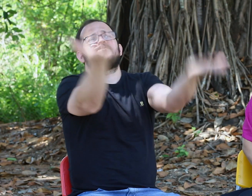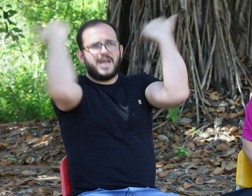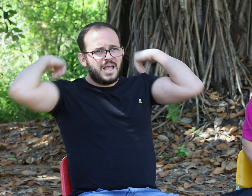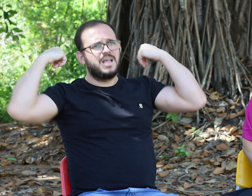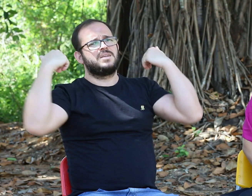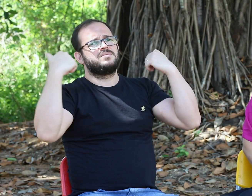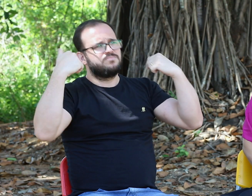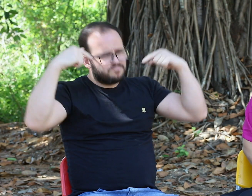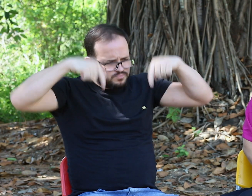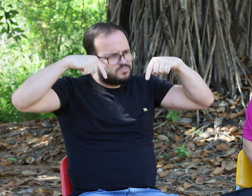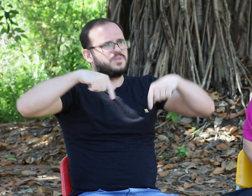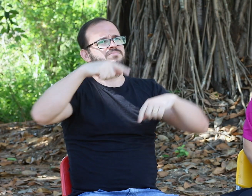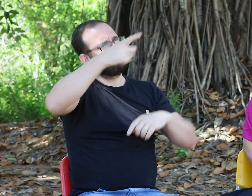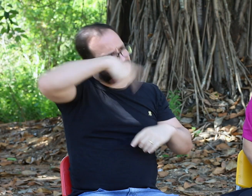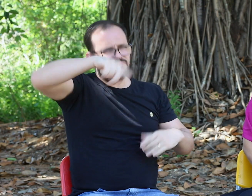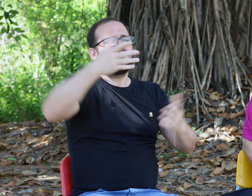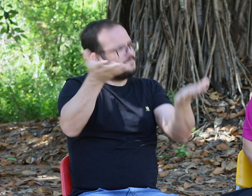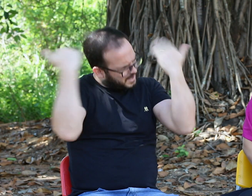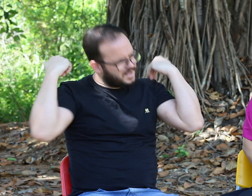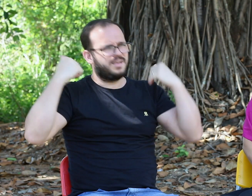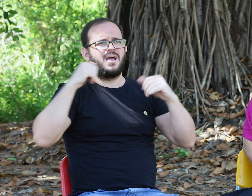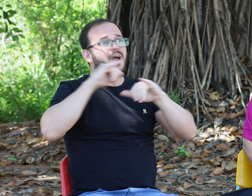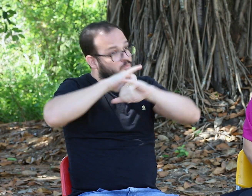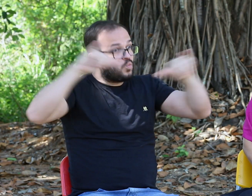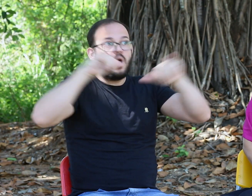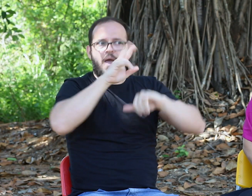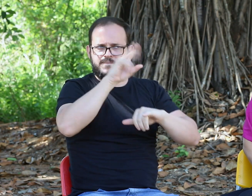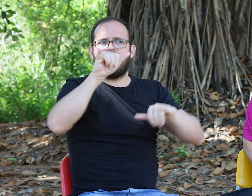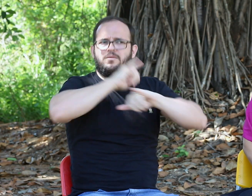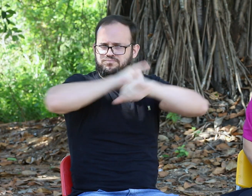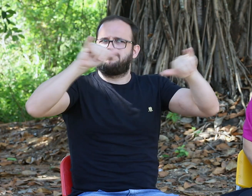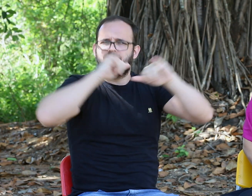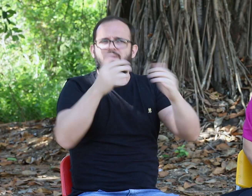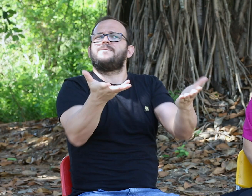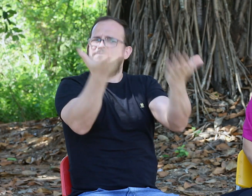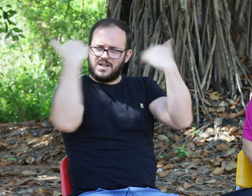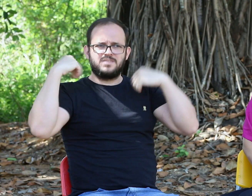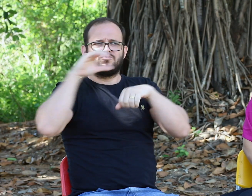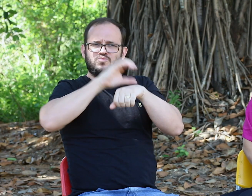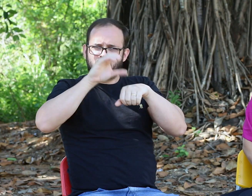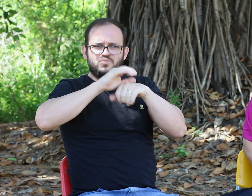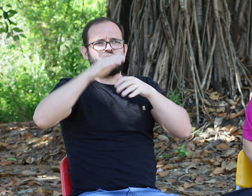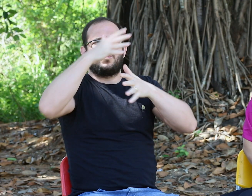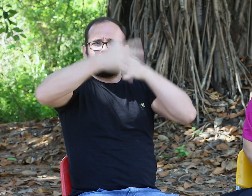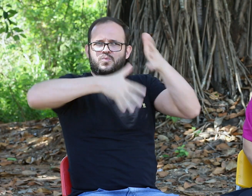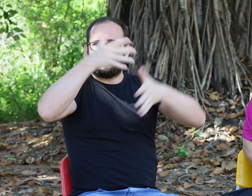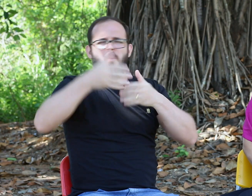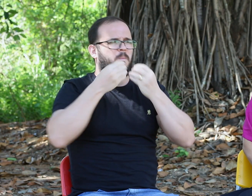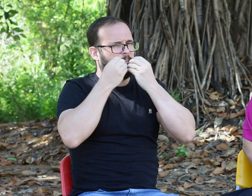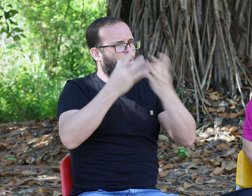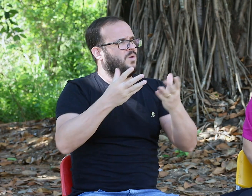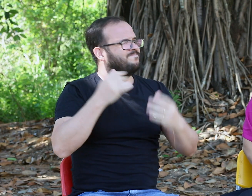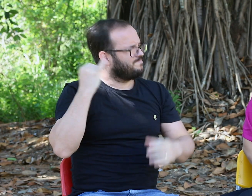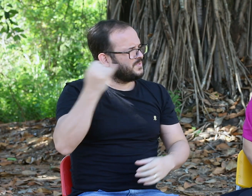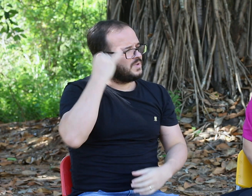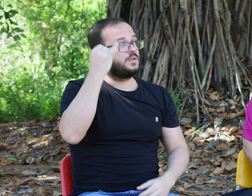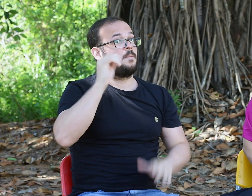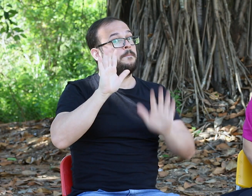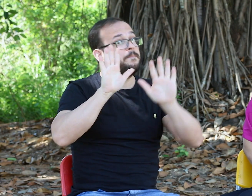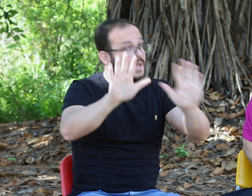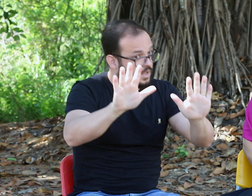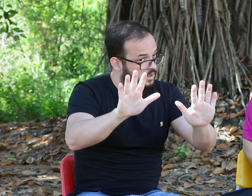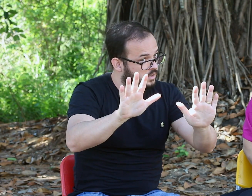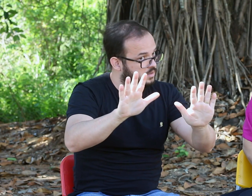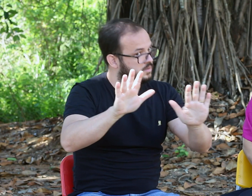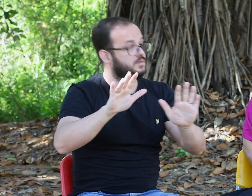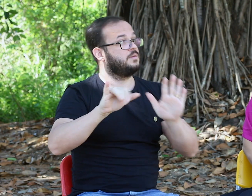essa relação da comunidade surda. Vem aprender Libras, vem relacionar com a gente. Então estou aqui divulgando essa importância de realizar um